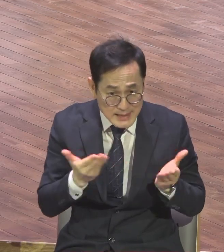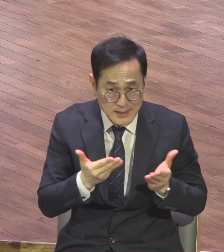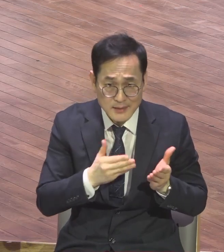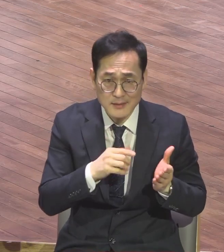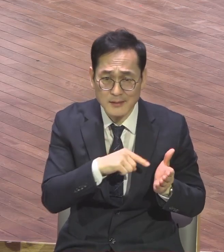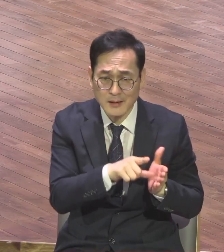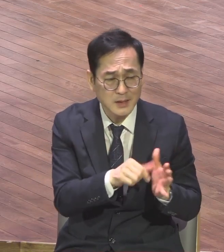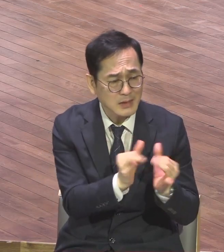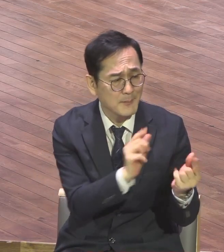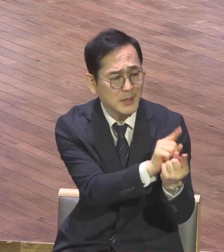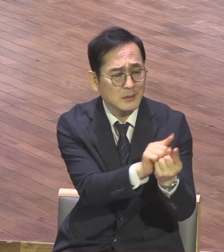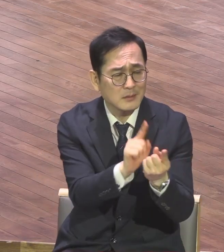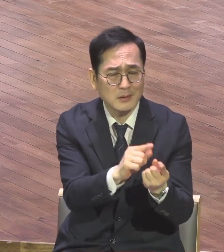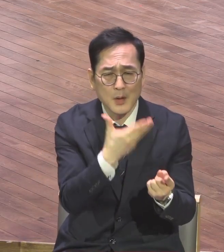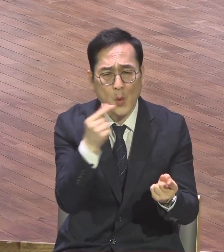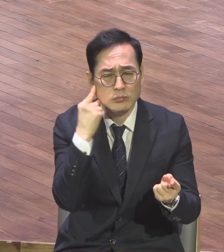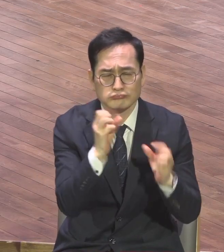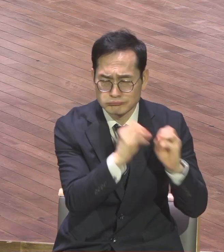누구는 사업 안 해봤어요?